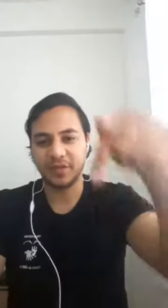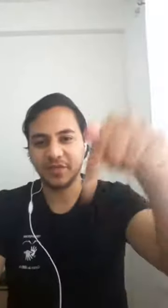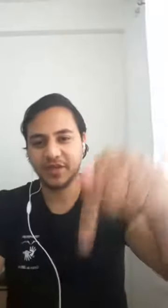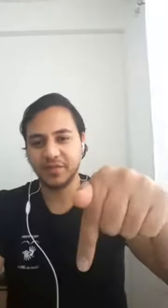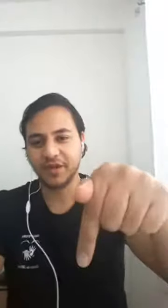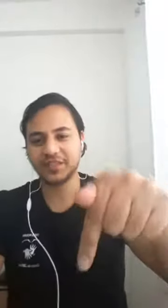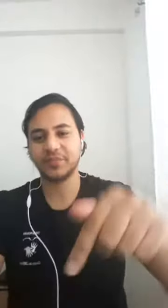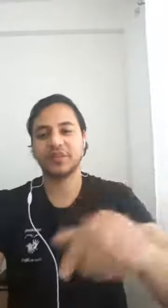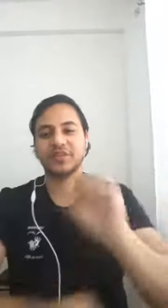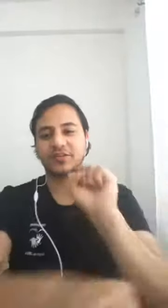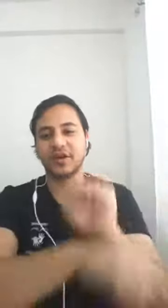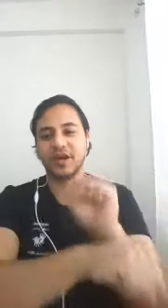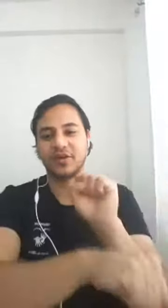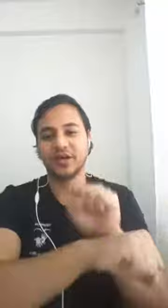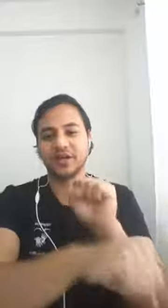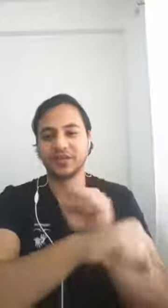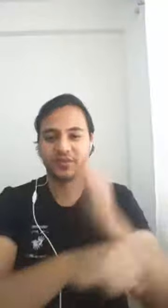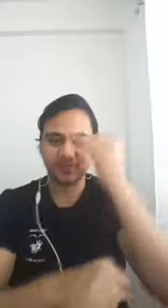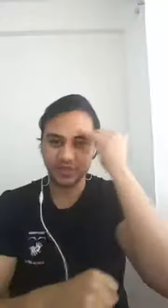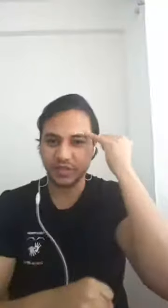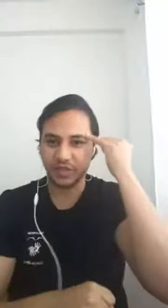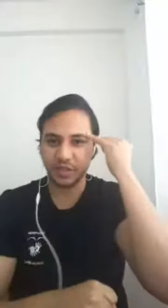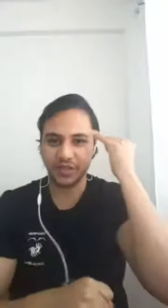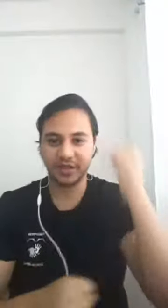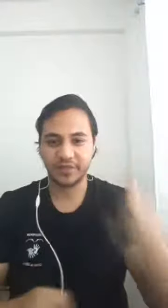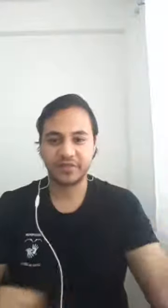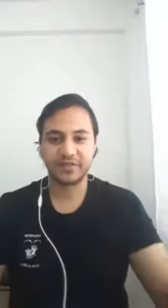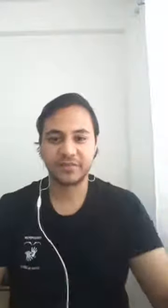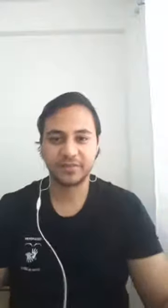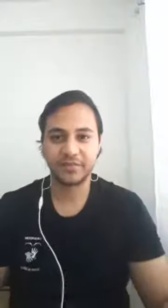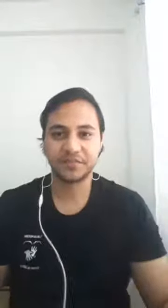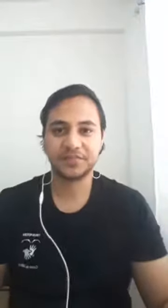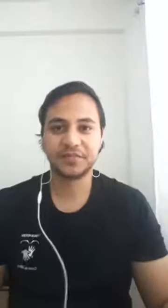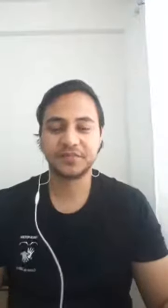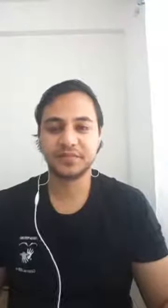Aqui para mim, aqui embaixo, está aparecendo aguardando Jana Libras.